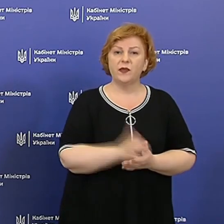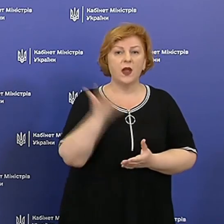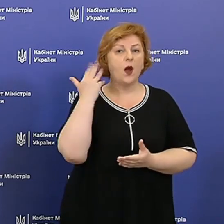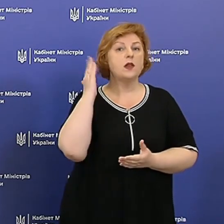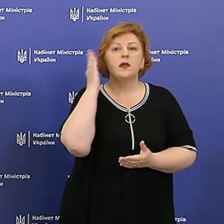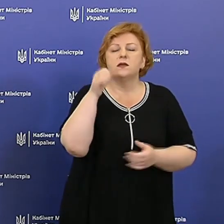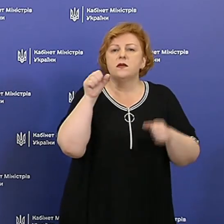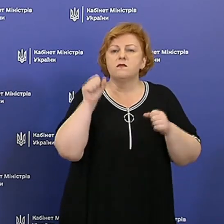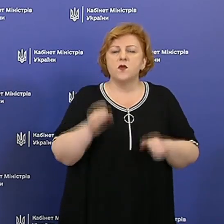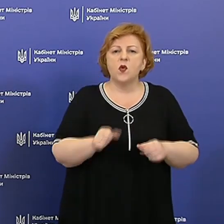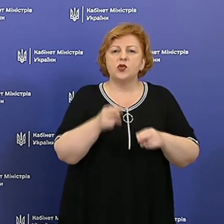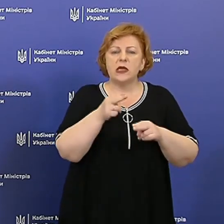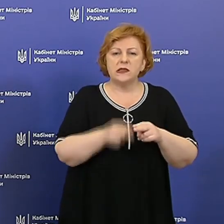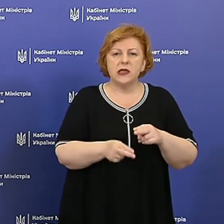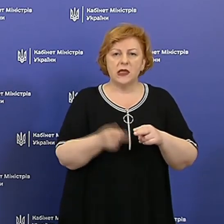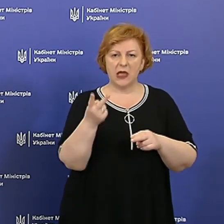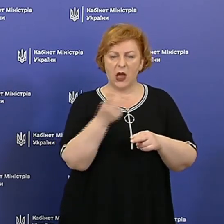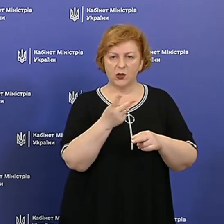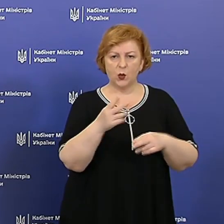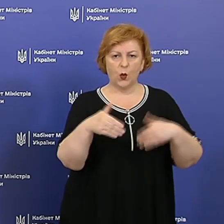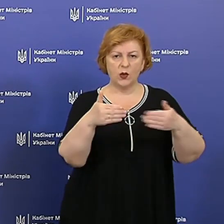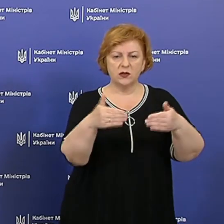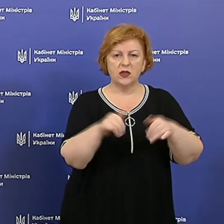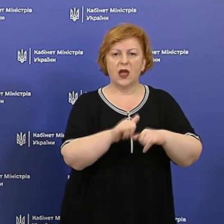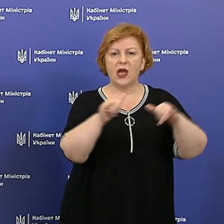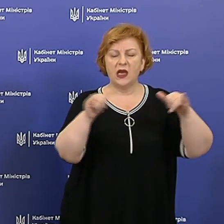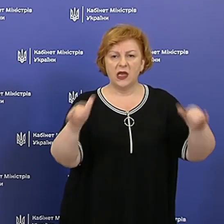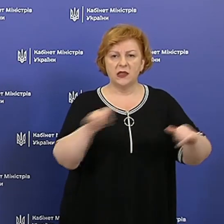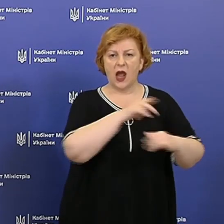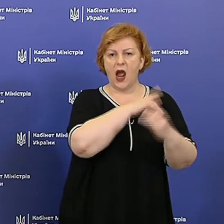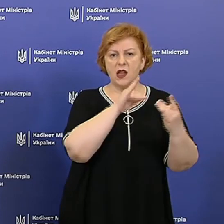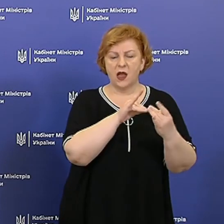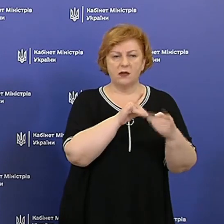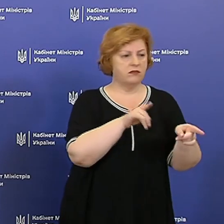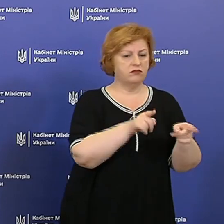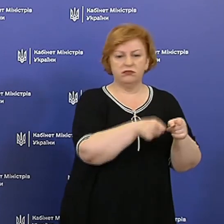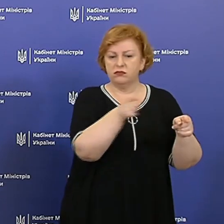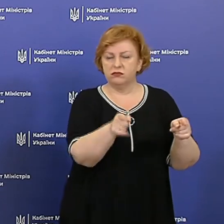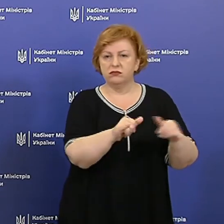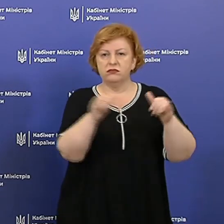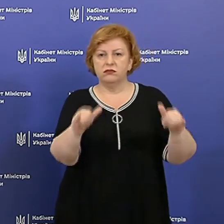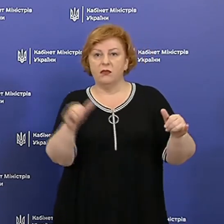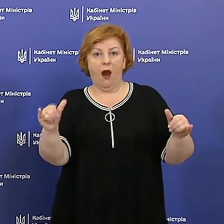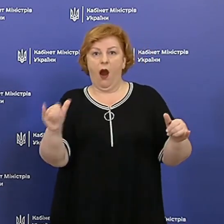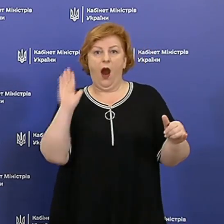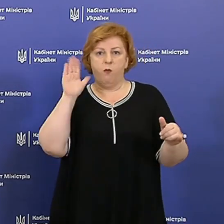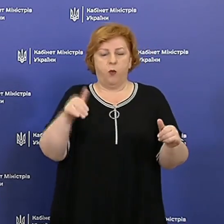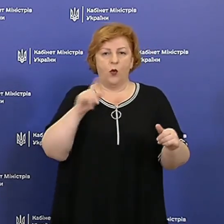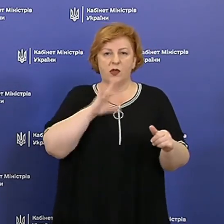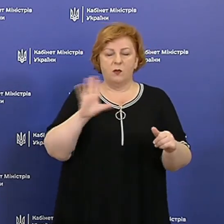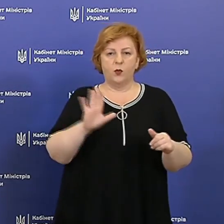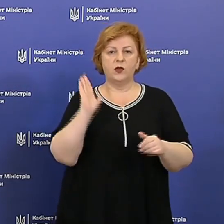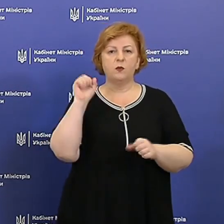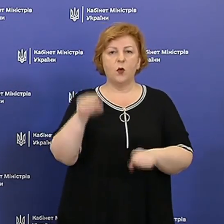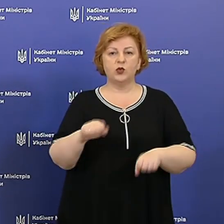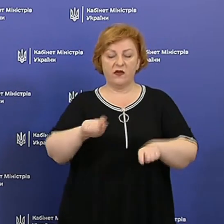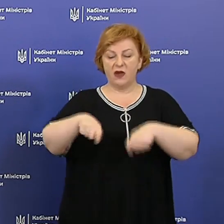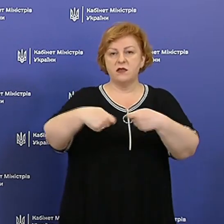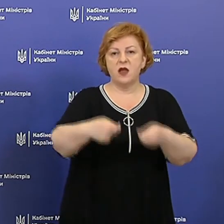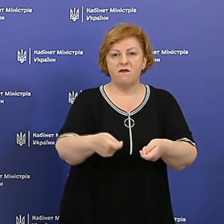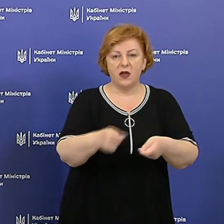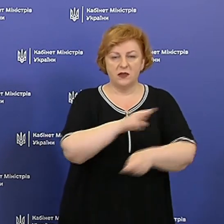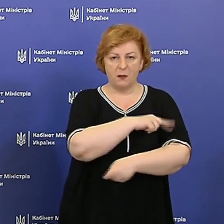колись може закінчитися і друга хвиля лікарень, і третя хвиля лікарень. І просто не буде можливості надавати медичну